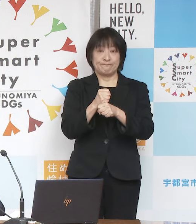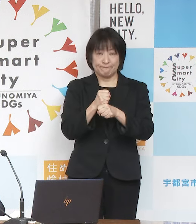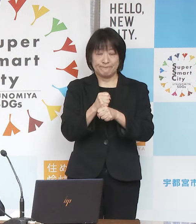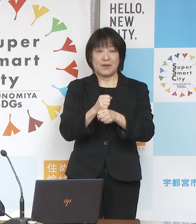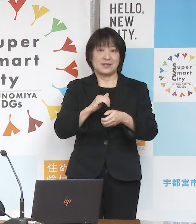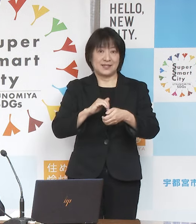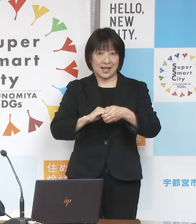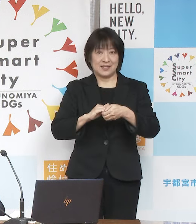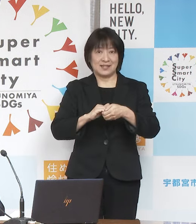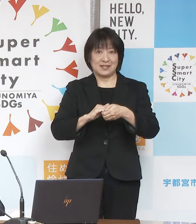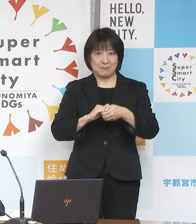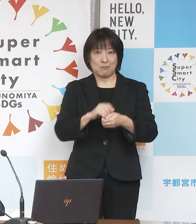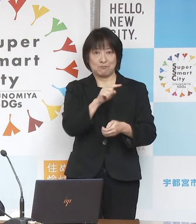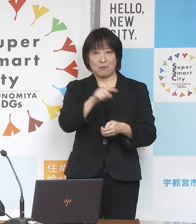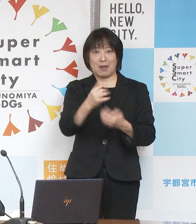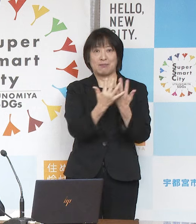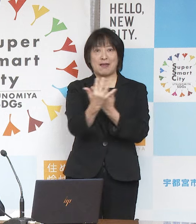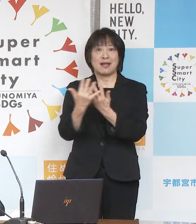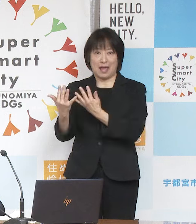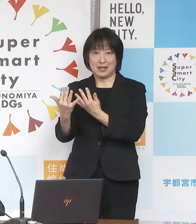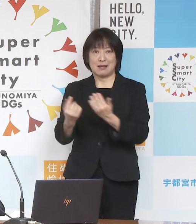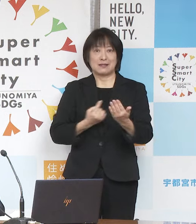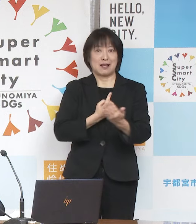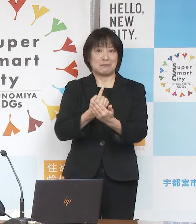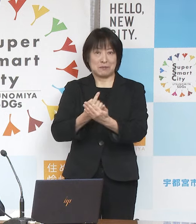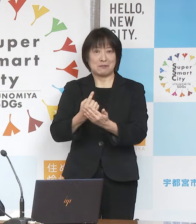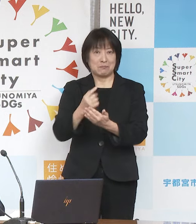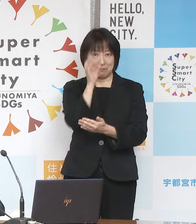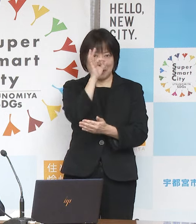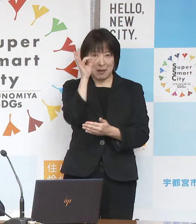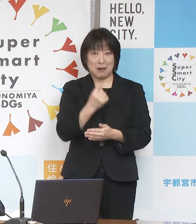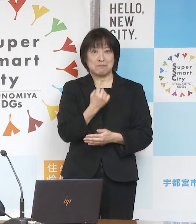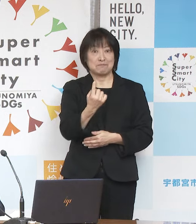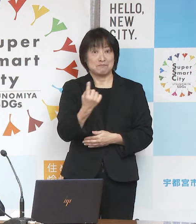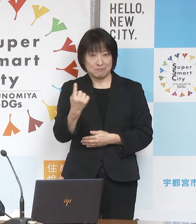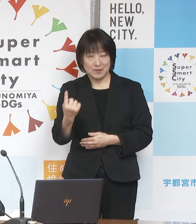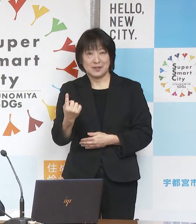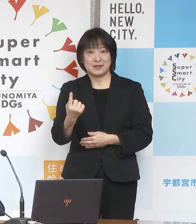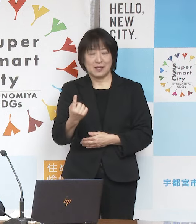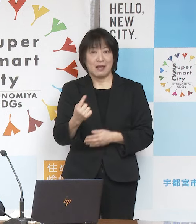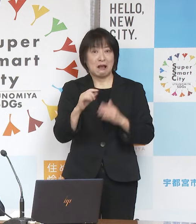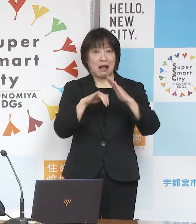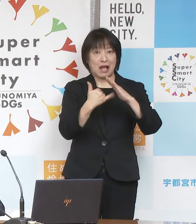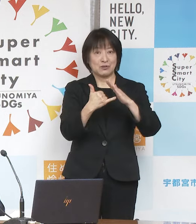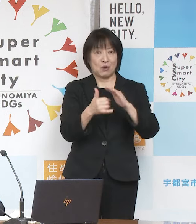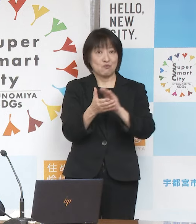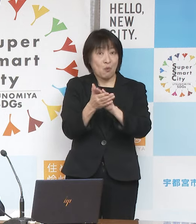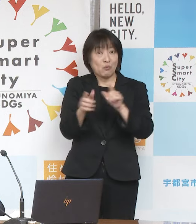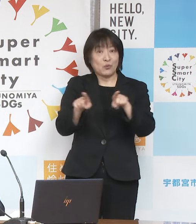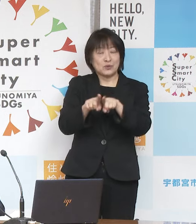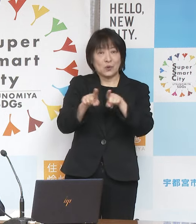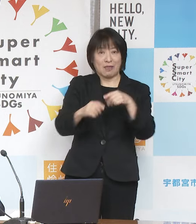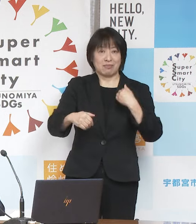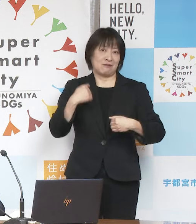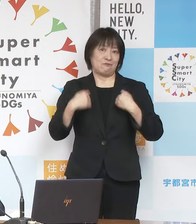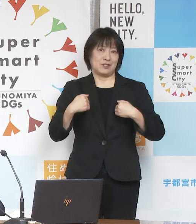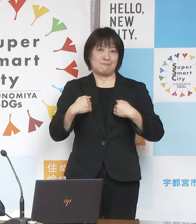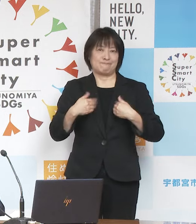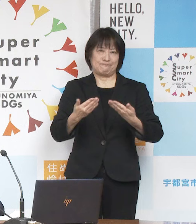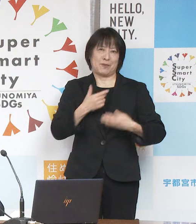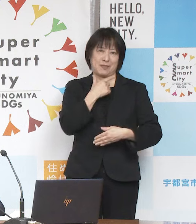是非両大会に足を運んでいただきご家族やご友人と一緒に楽しんで